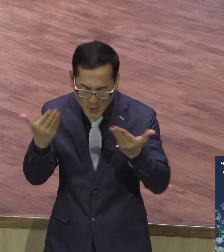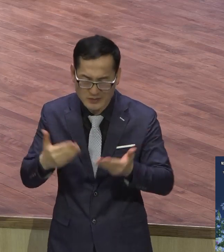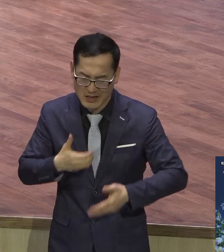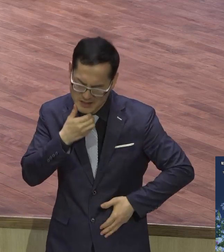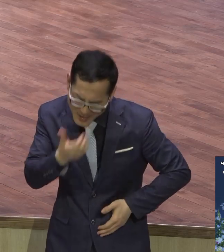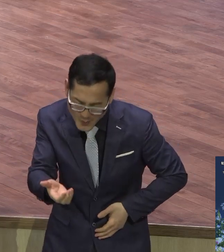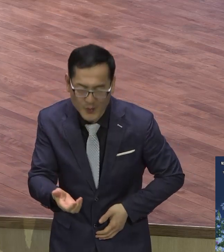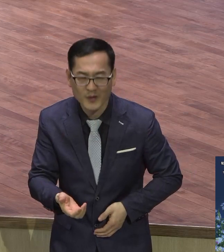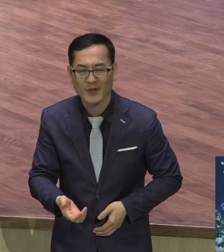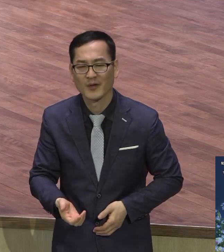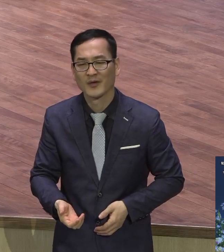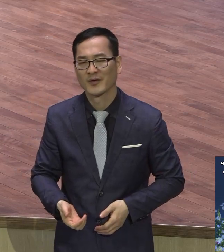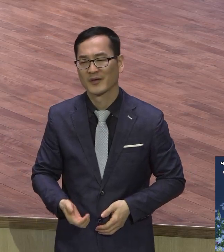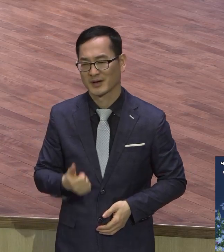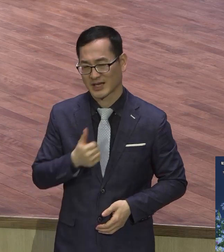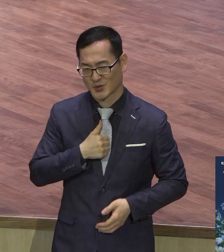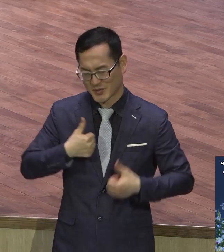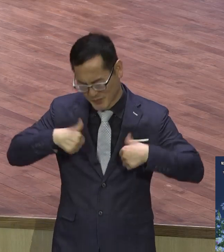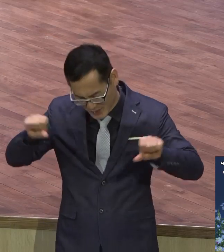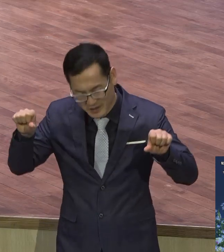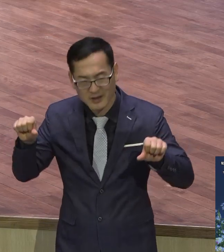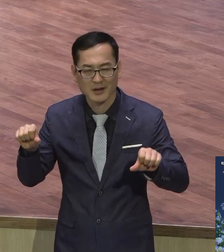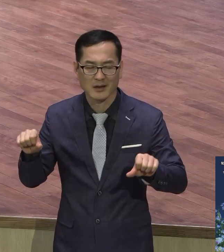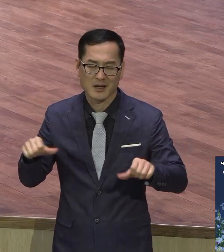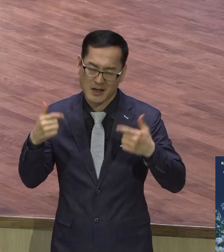미시대에 우리가 싸움이라는 것은요.